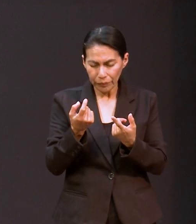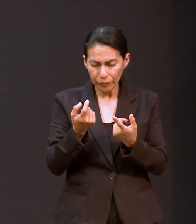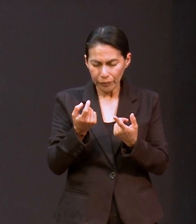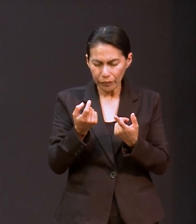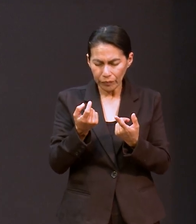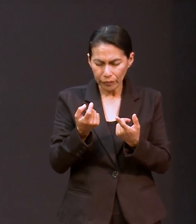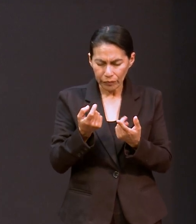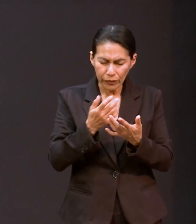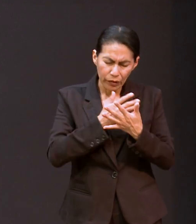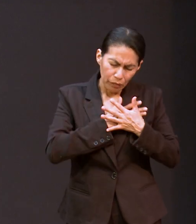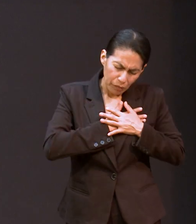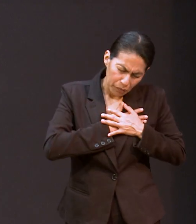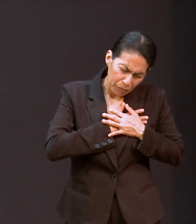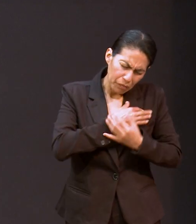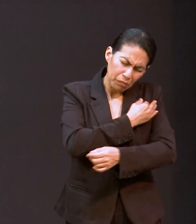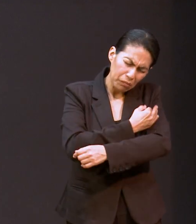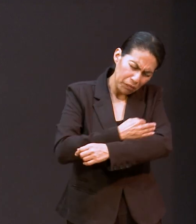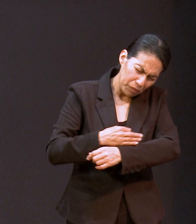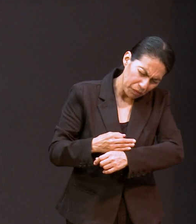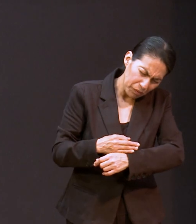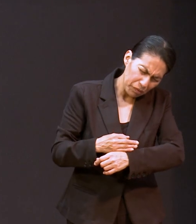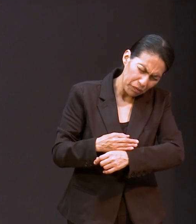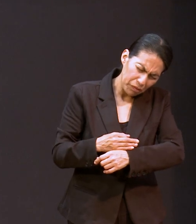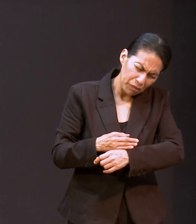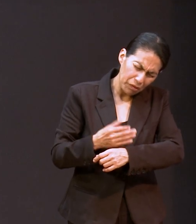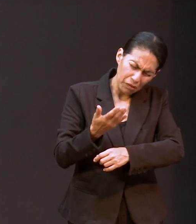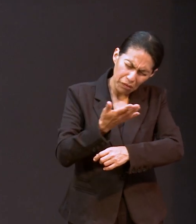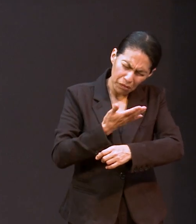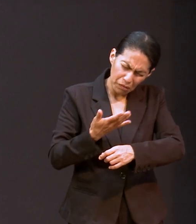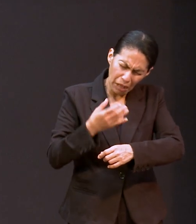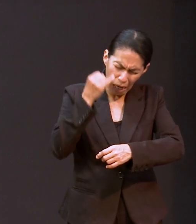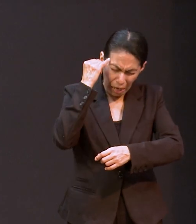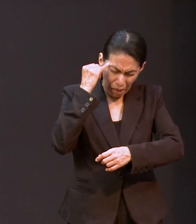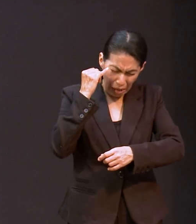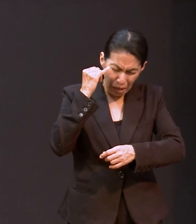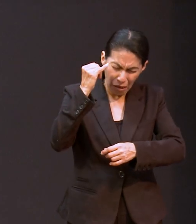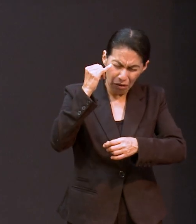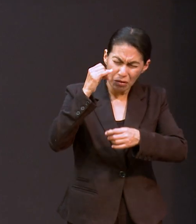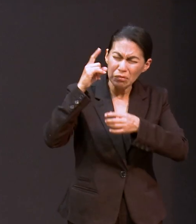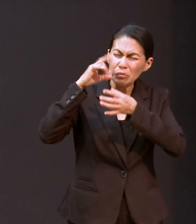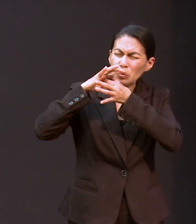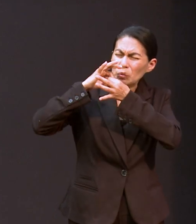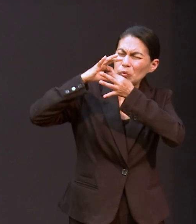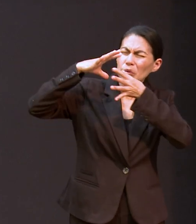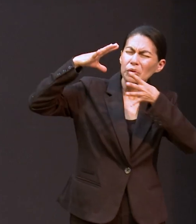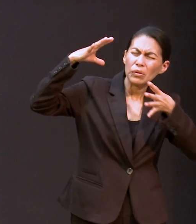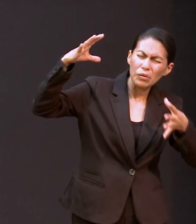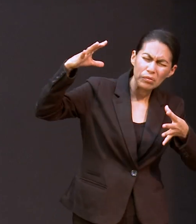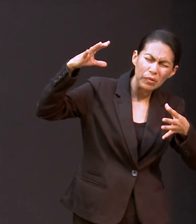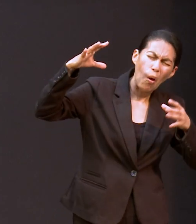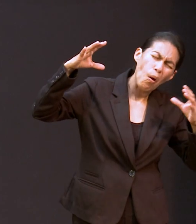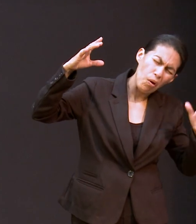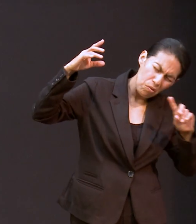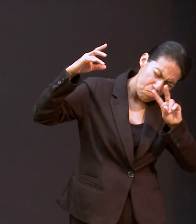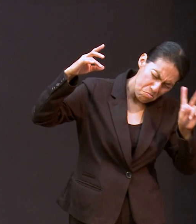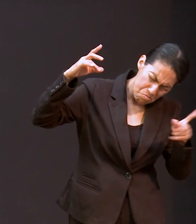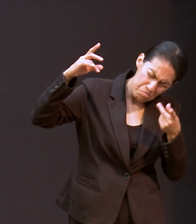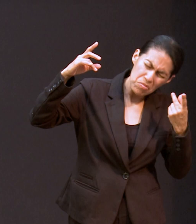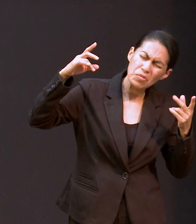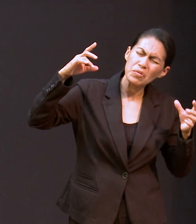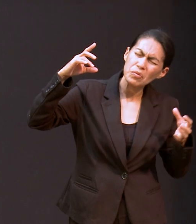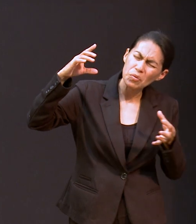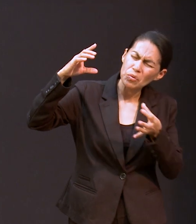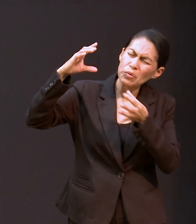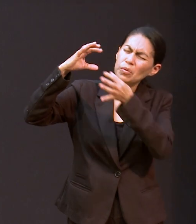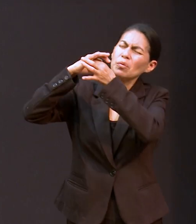quieren el amor de la familia el familiar que se haya salido Lejos de ti que regresen